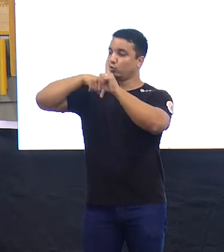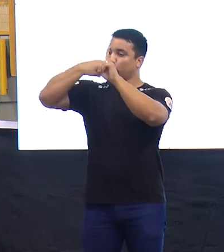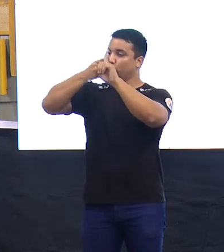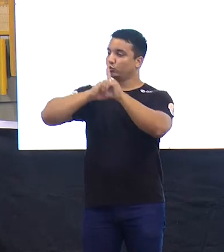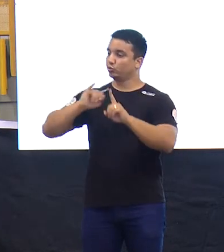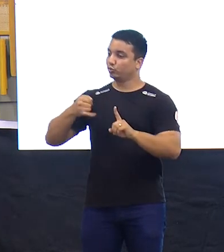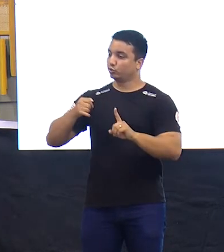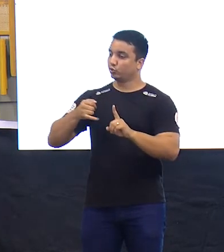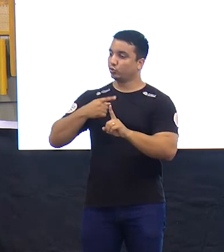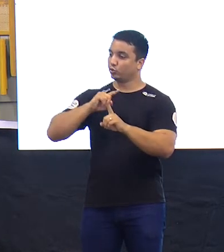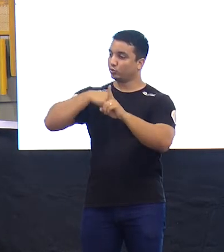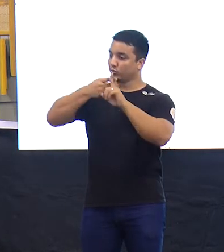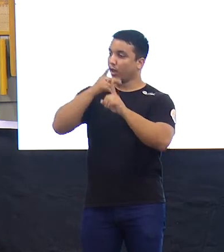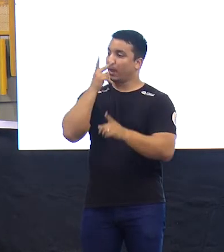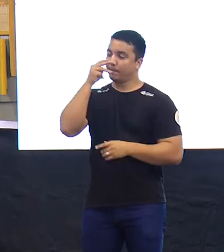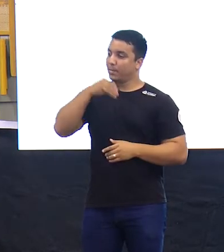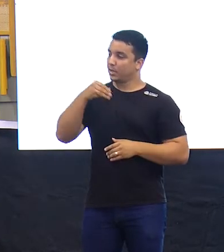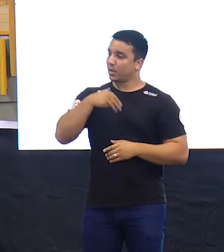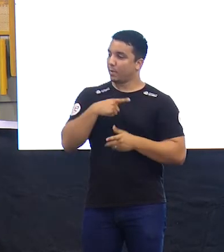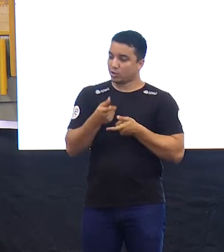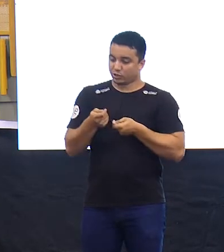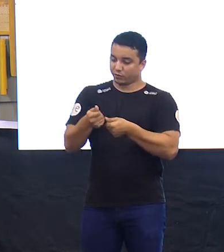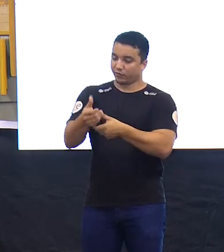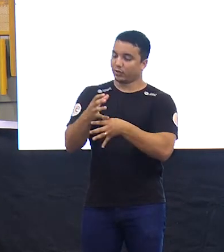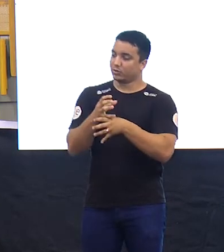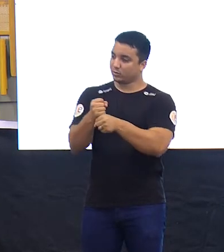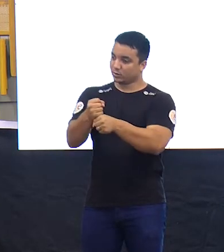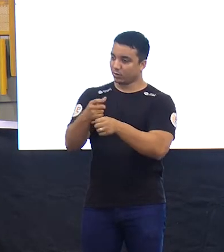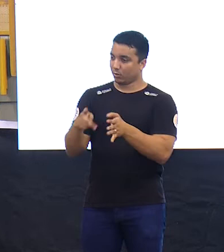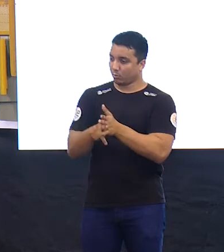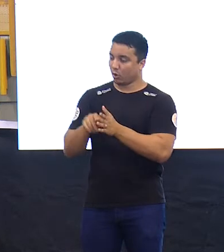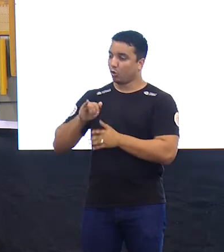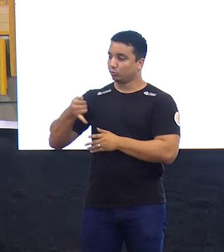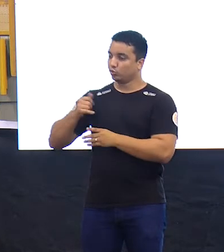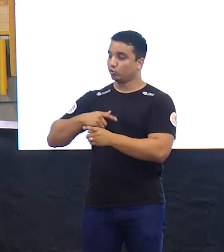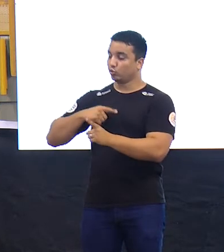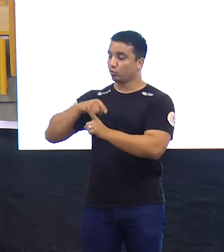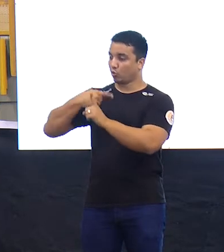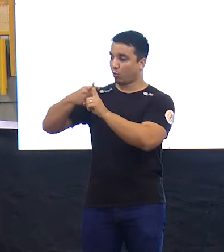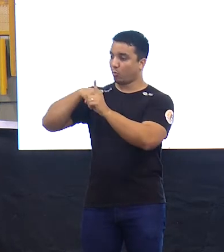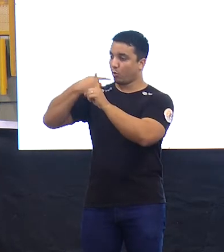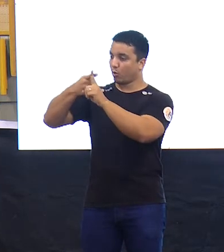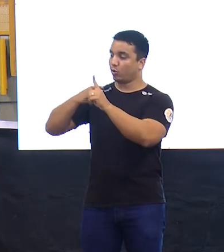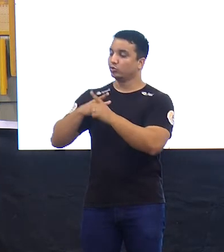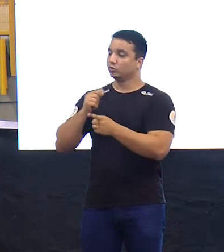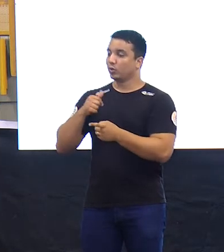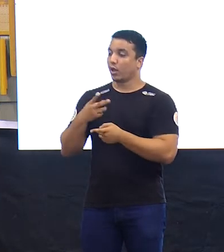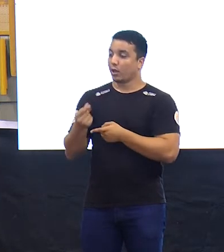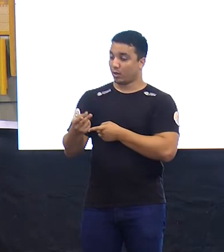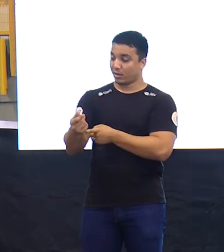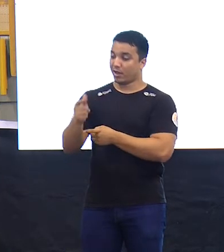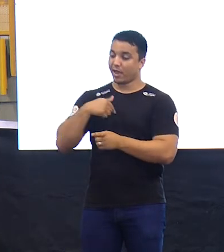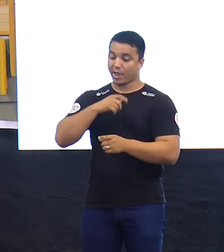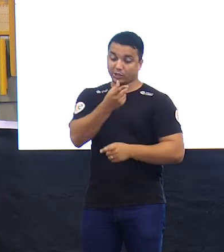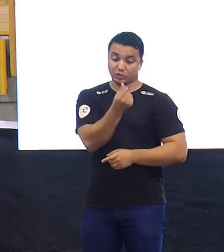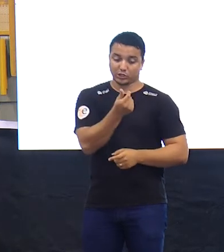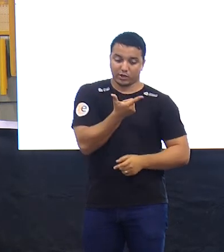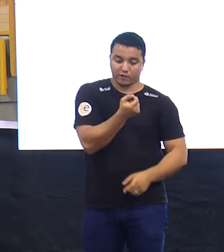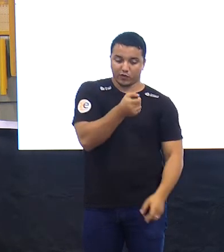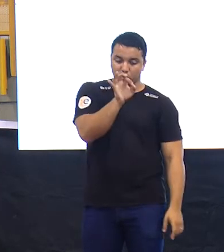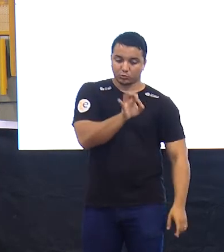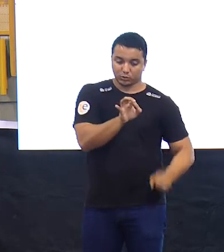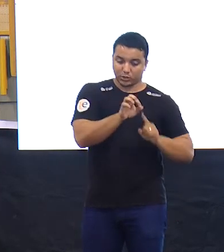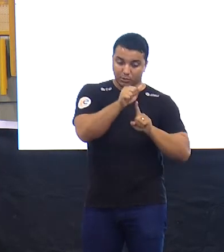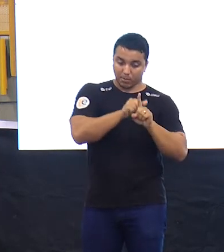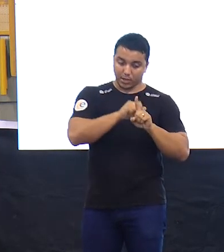vai funcionar muito para a matemática financeira, a parte de juros compostos. Um dinheiro aumenta 20%